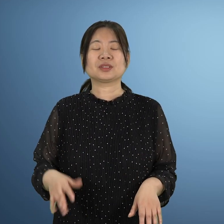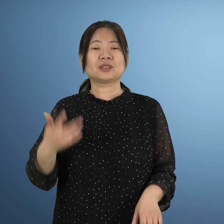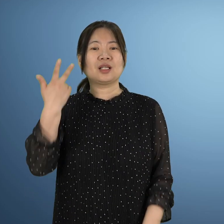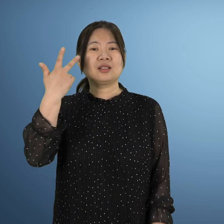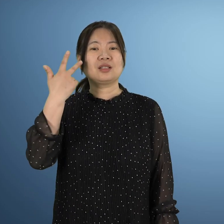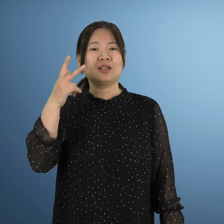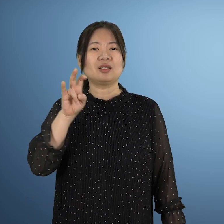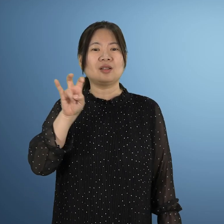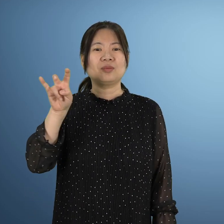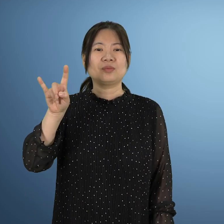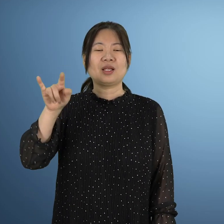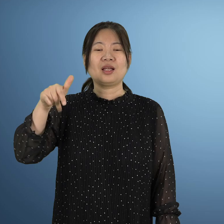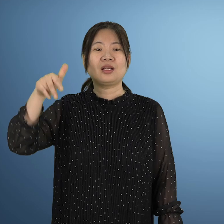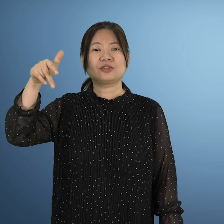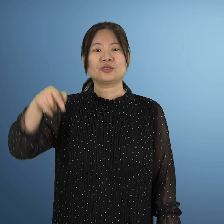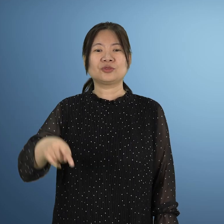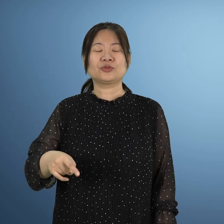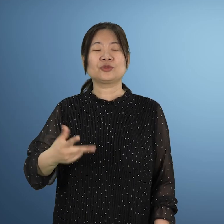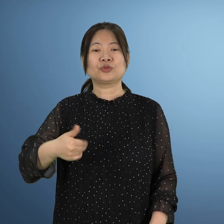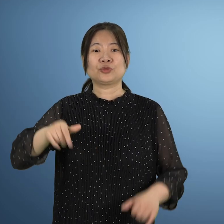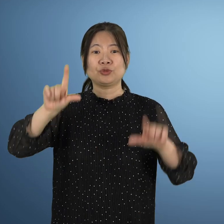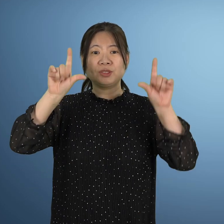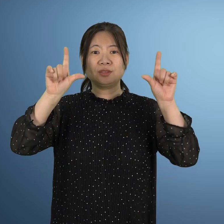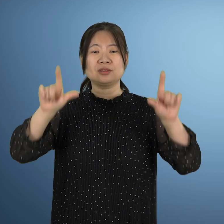주 맥주 주일입니다.